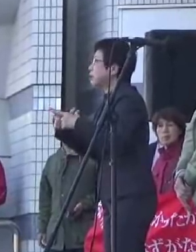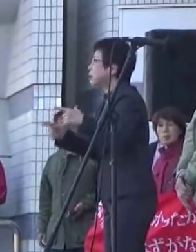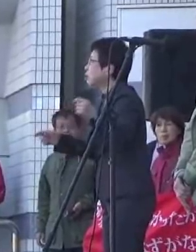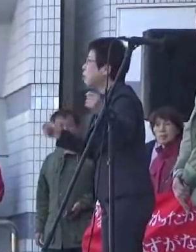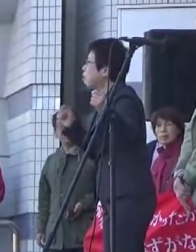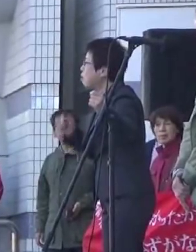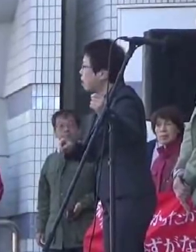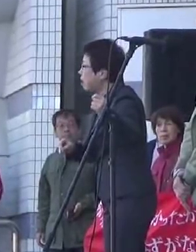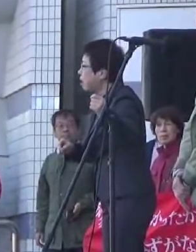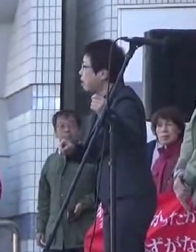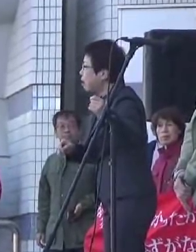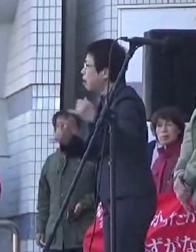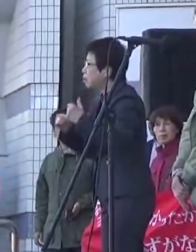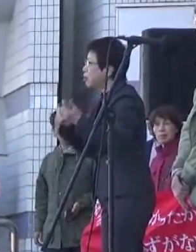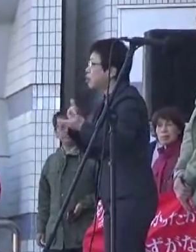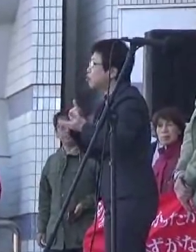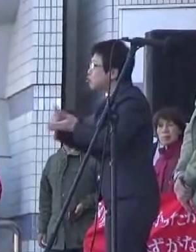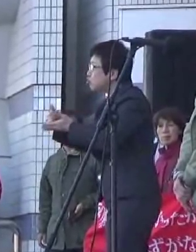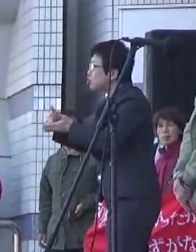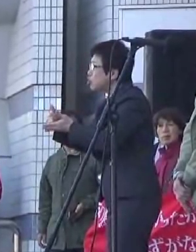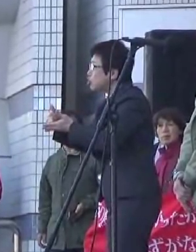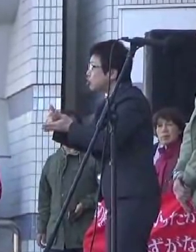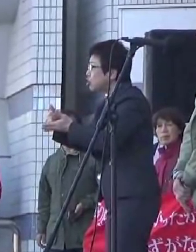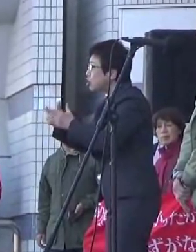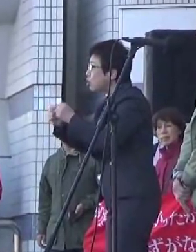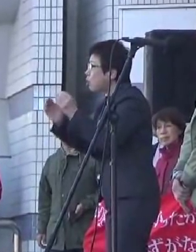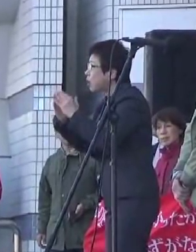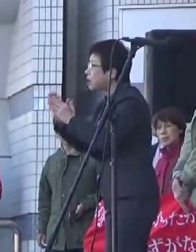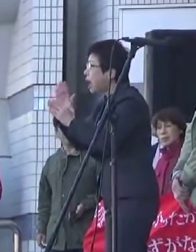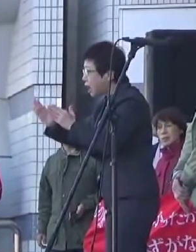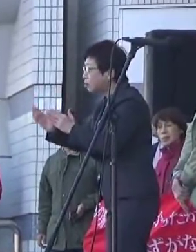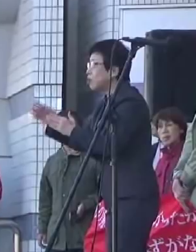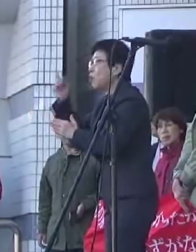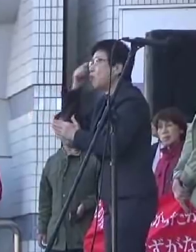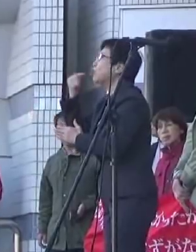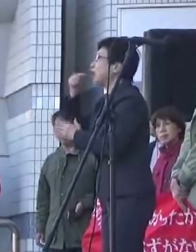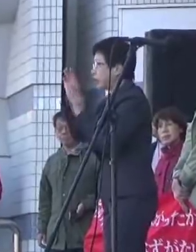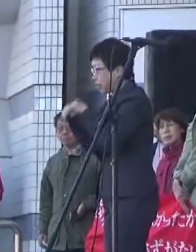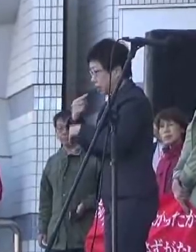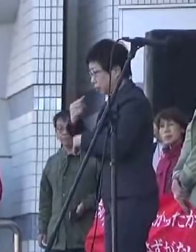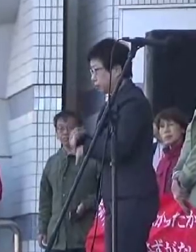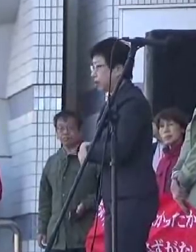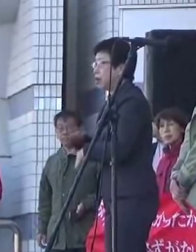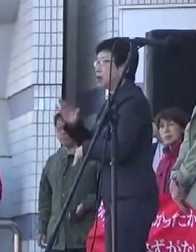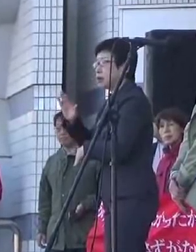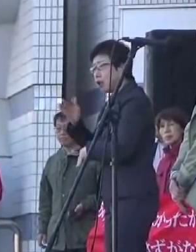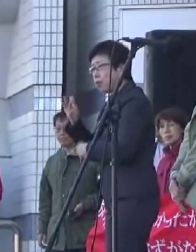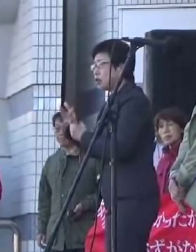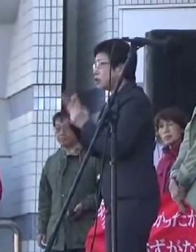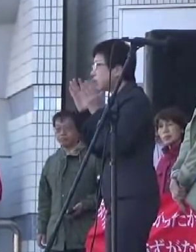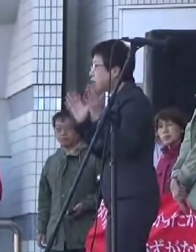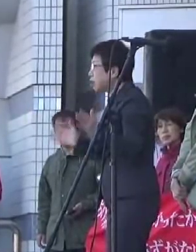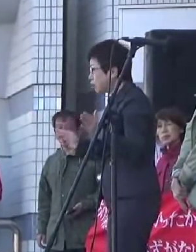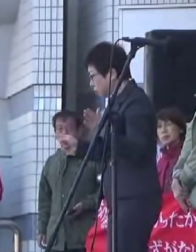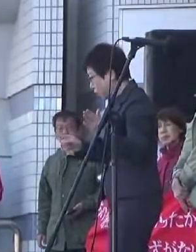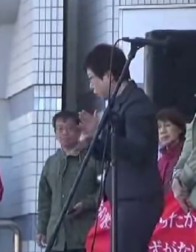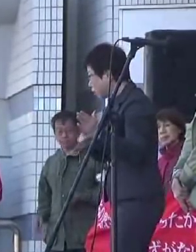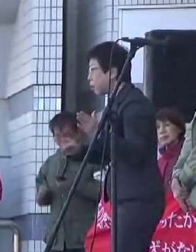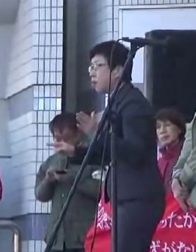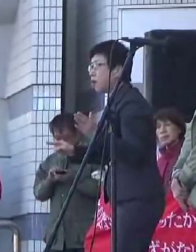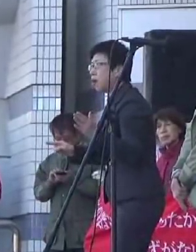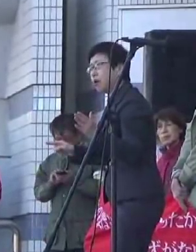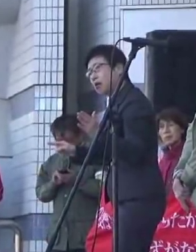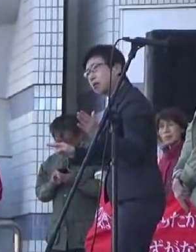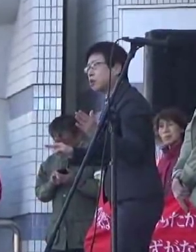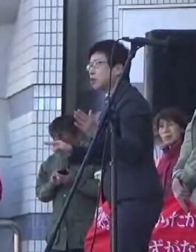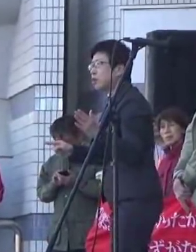は民主主義国家だというふうに私は思っていたのですけれども、この8年の日はそれ